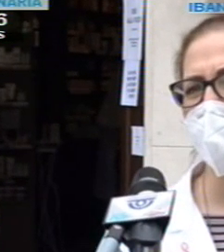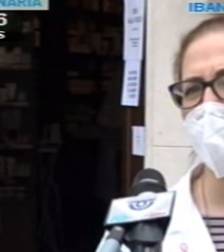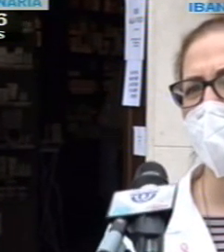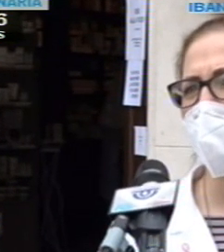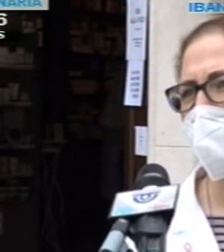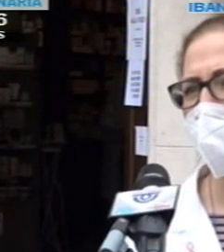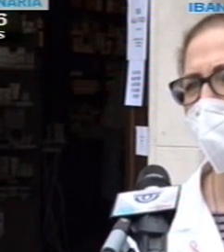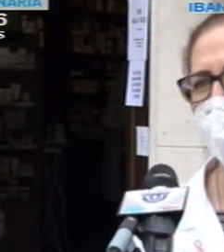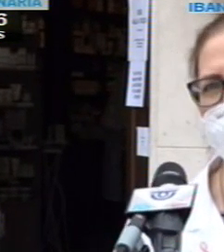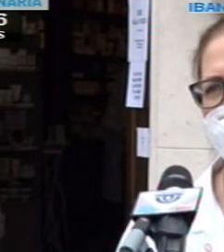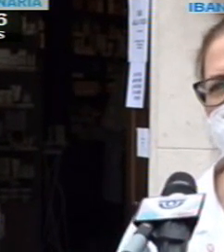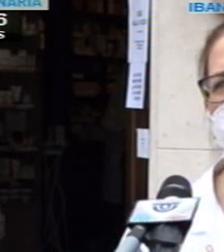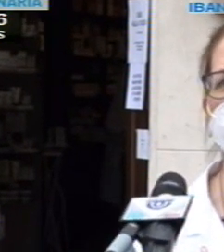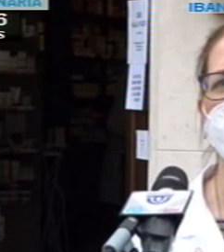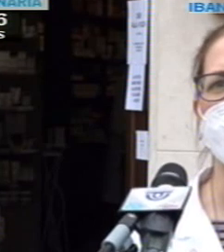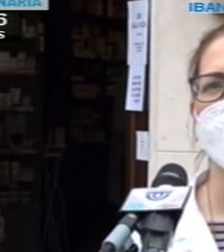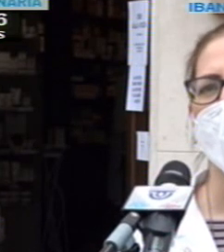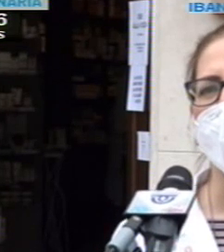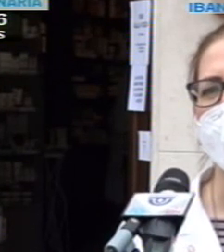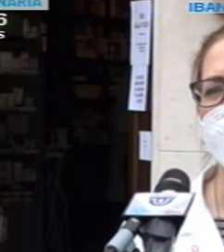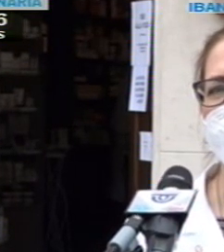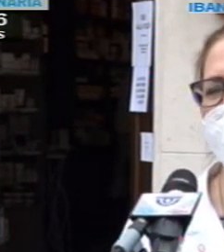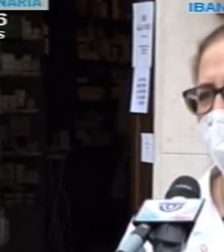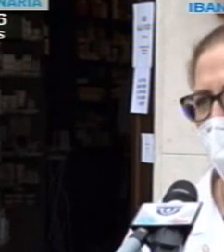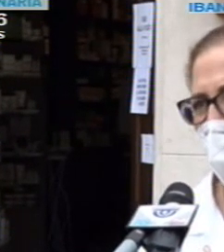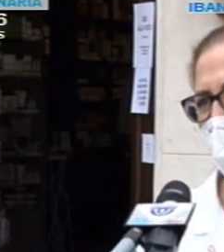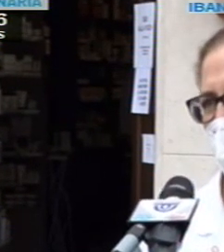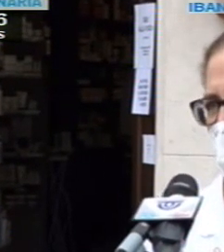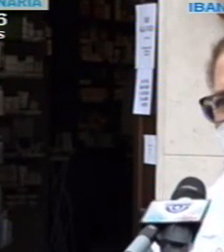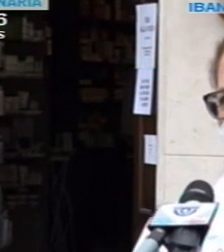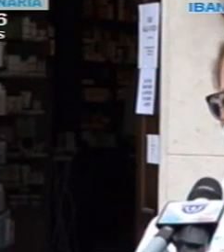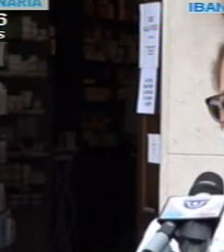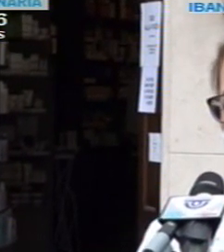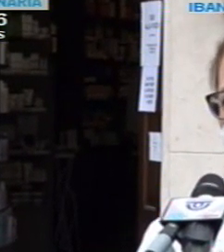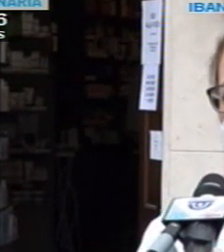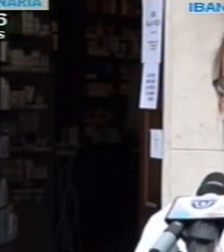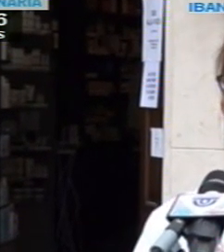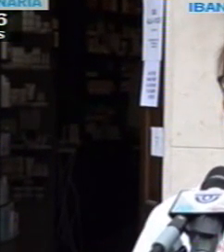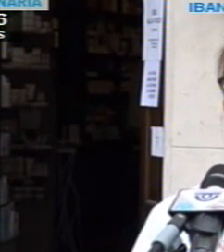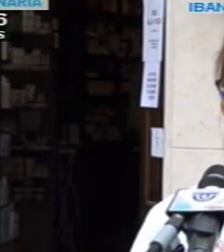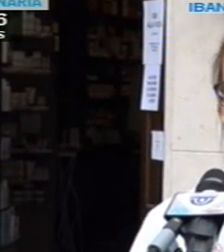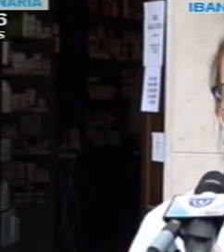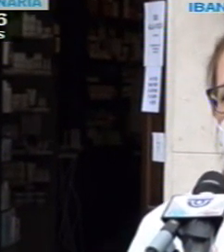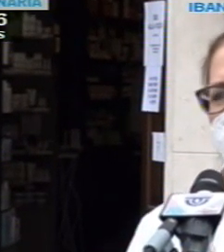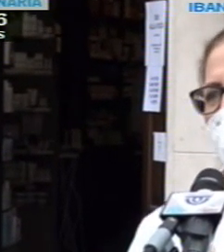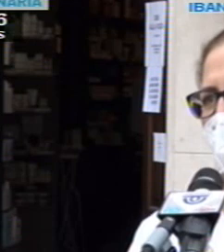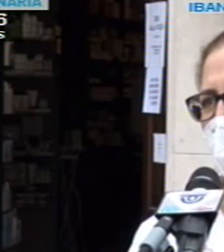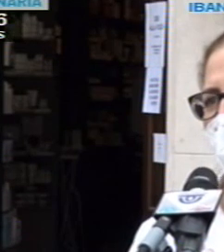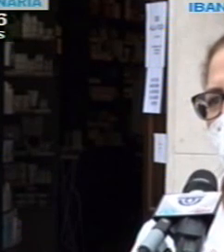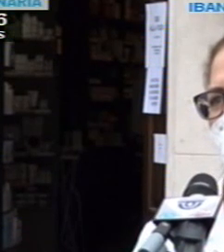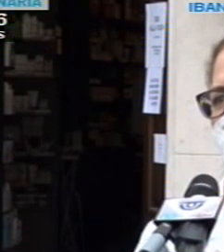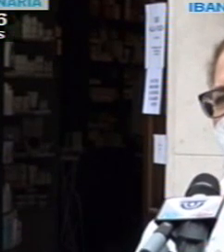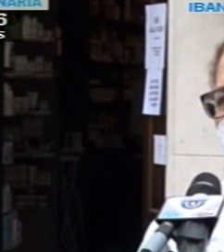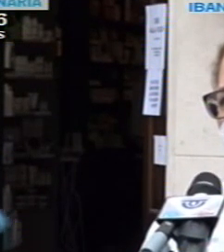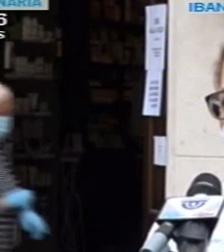uniti da una mission comune che è quella della salute e del benessere del cittadino, che cerchiamo